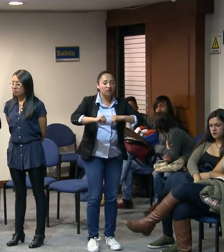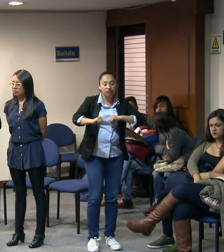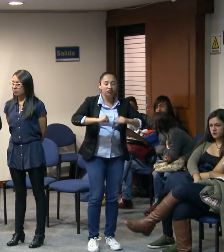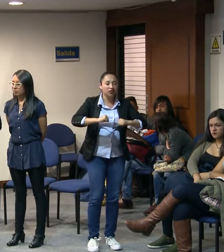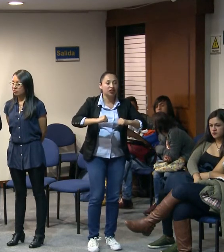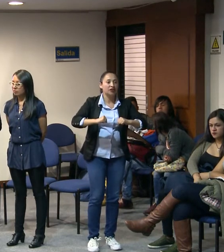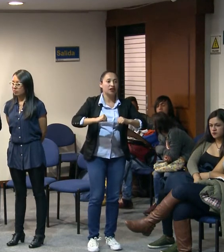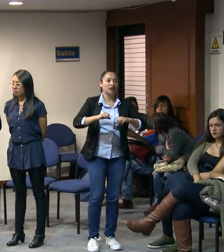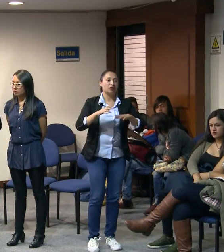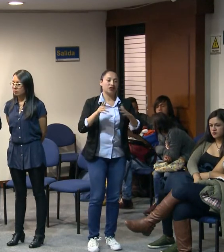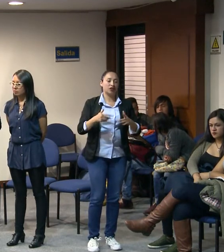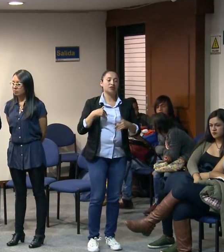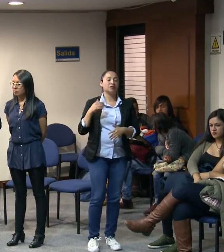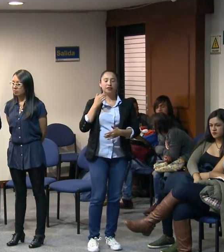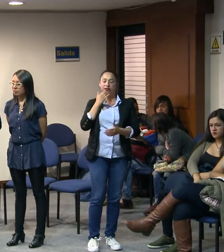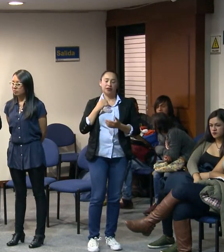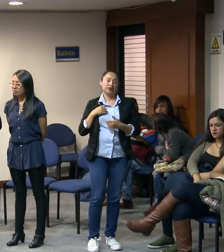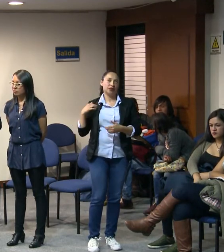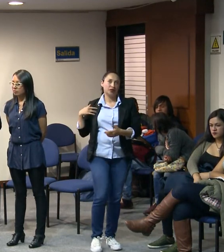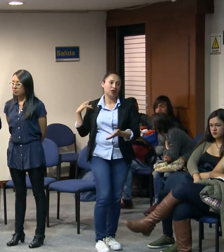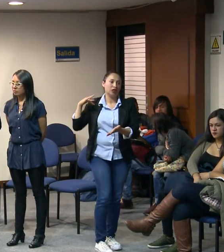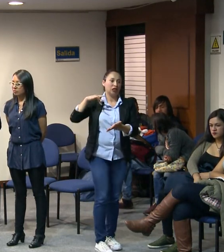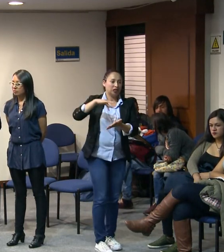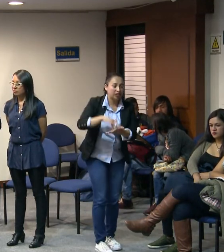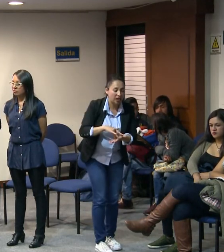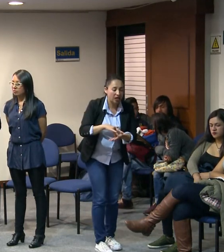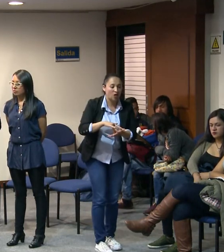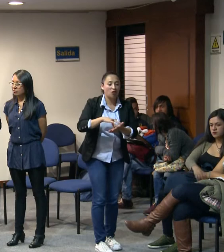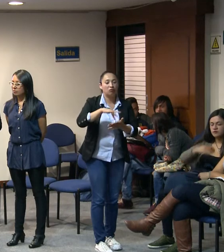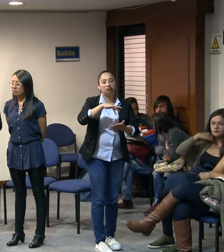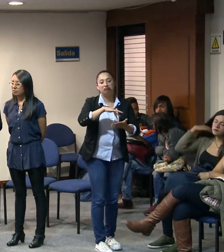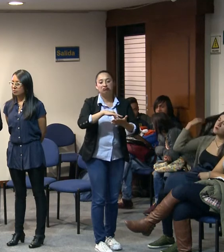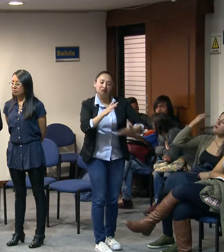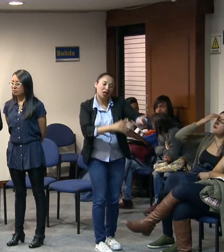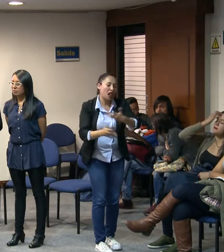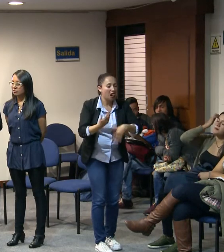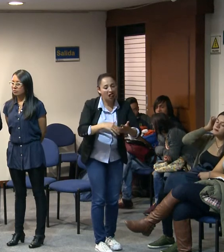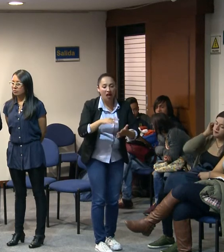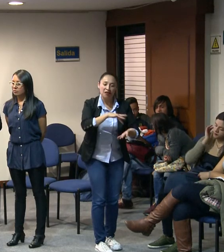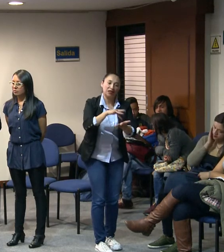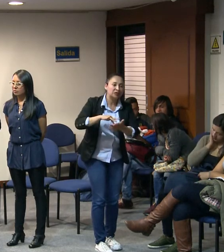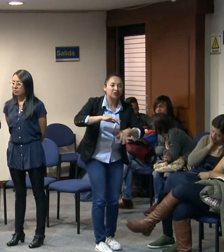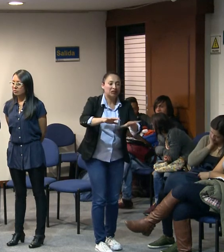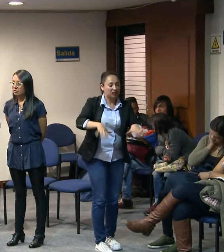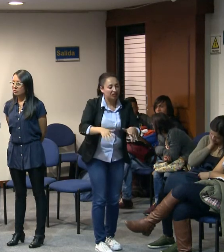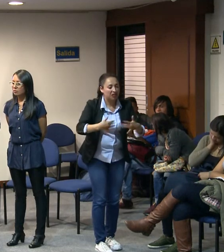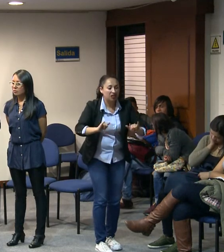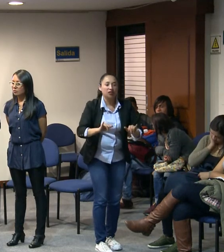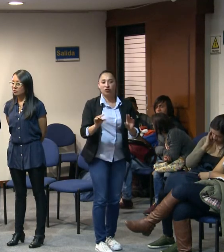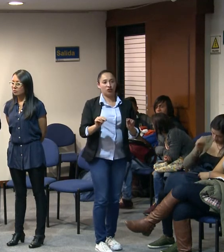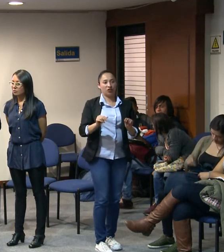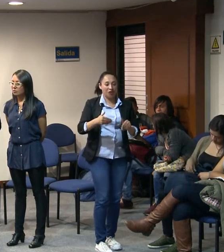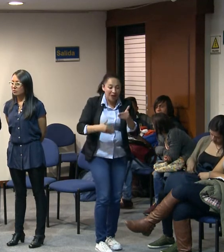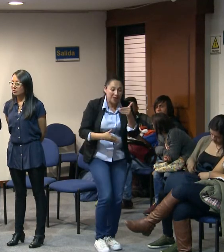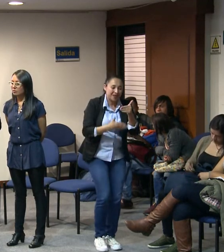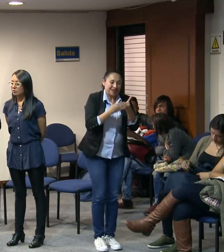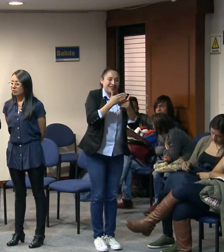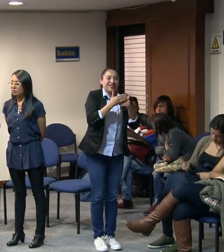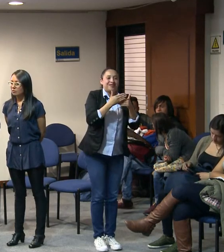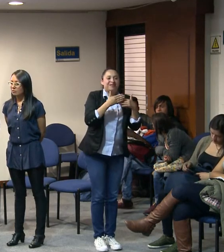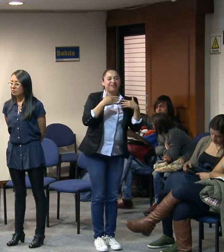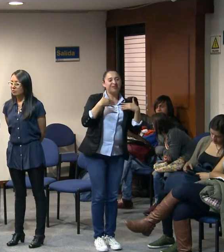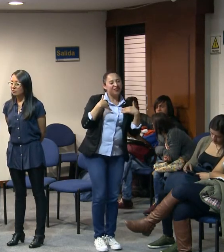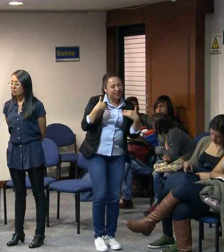Porque no solamente era llegar a intervenir con ellos, sino también tener como un comienzo agradable para que los